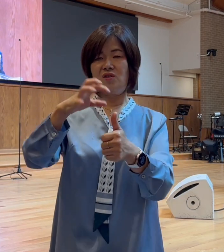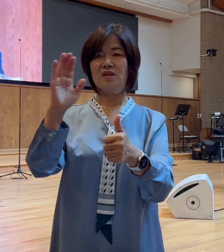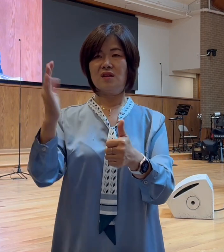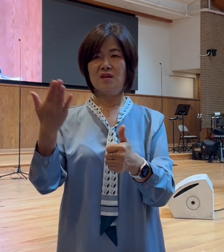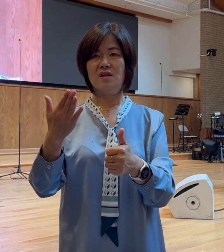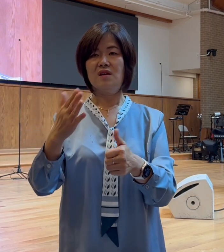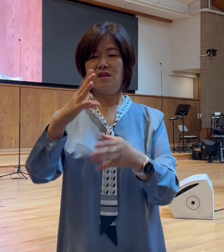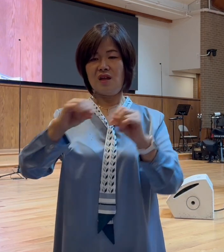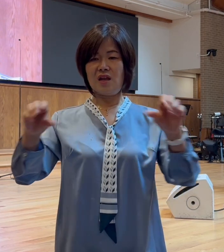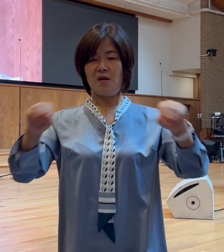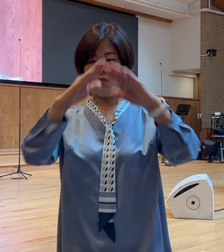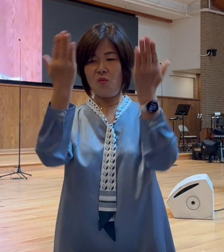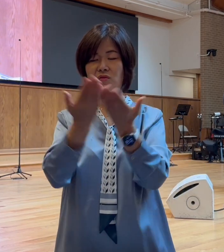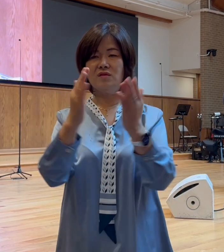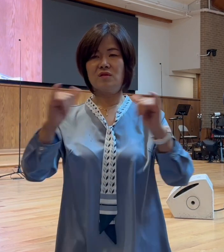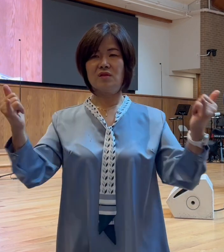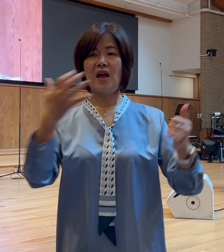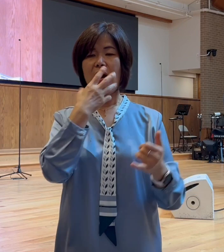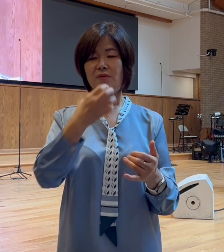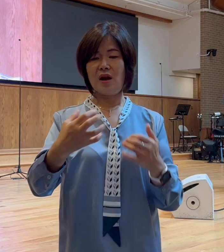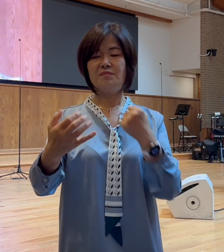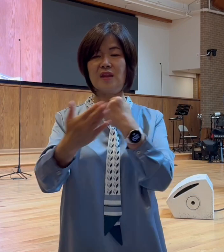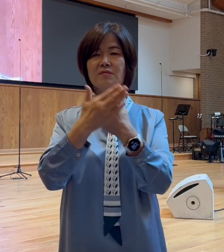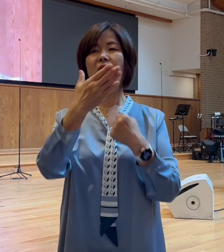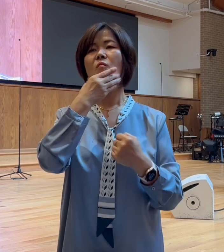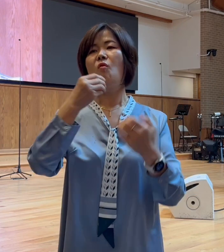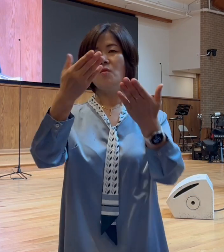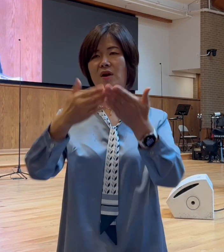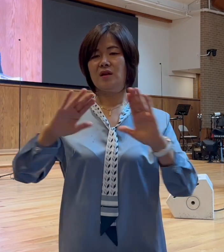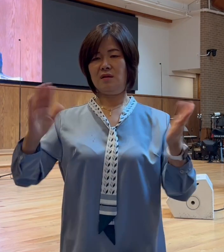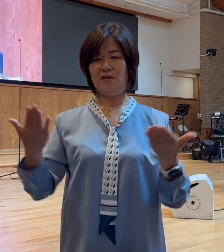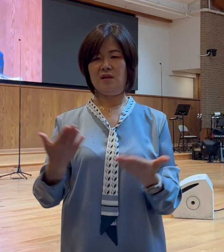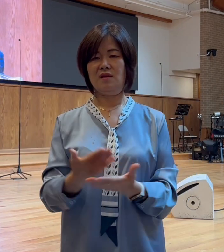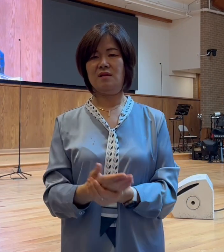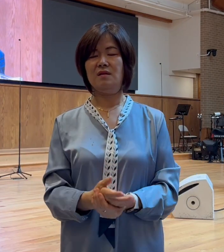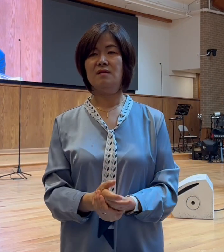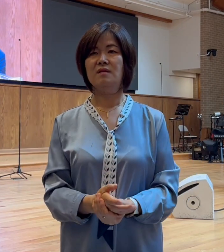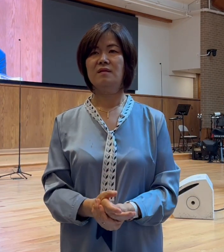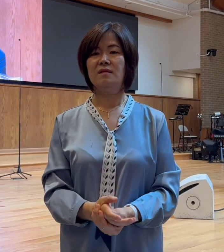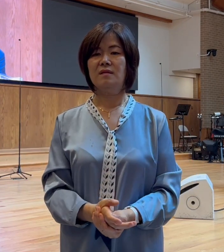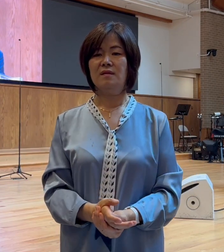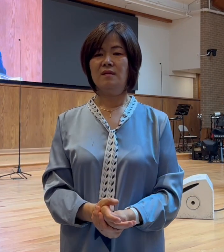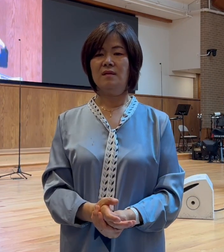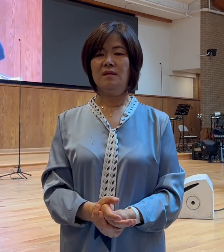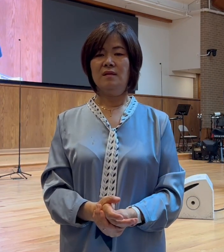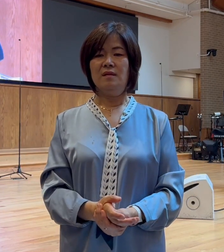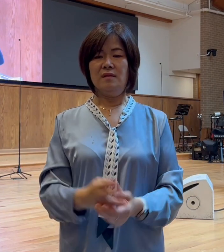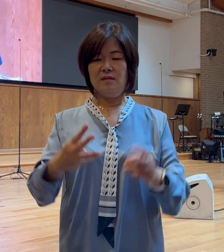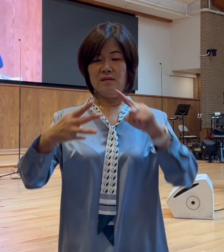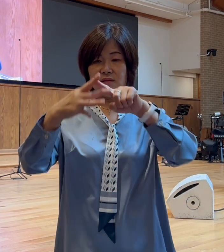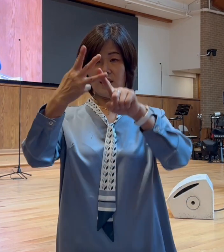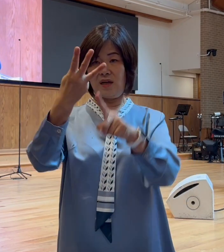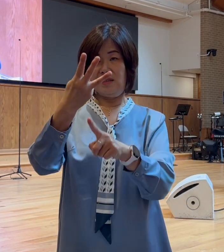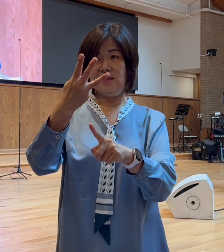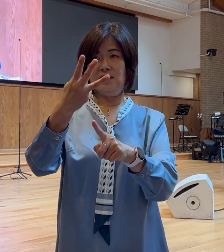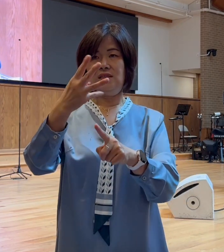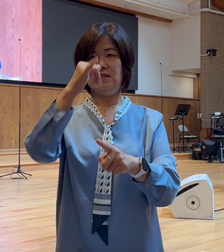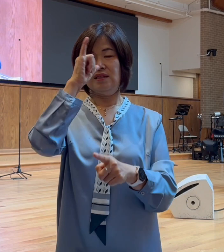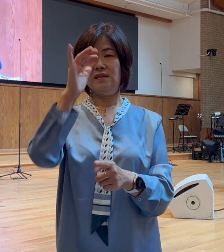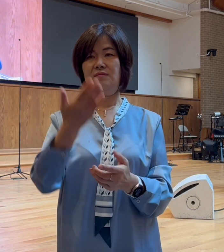땅의 모든 족속이 너로 말미암아 복을 얻을 것이다. 이것은 완료형입니다. 딱 세 가지가